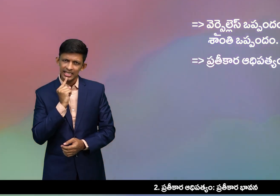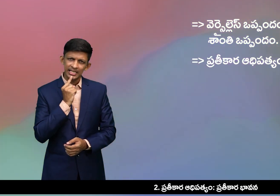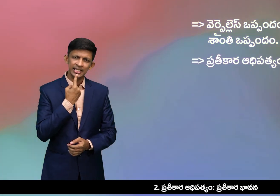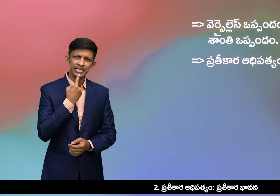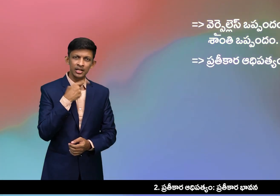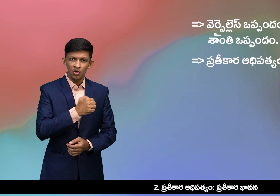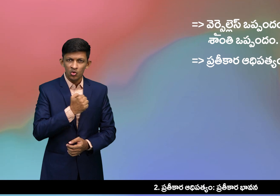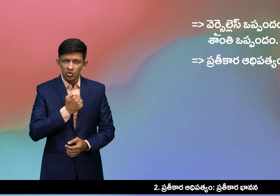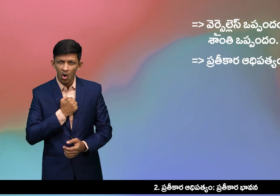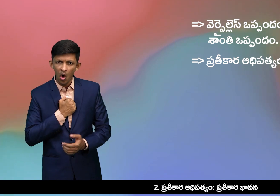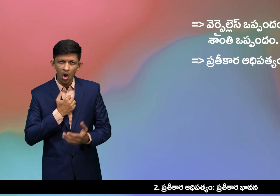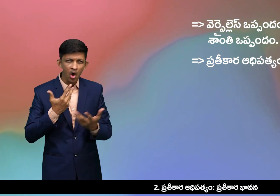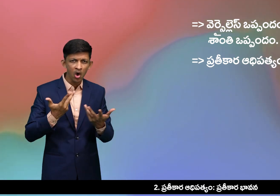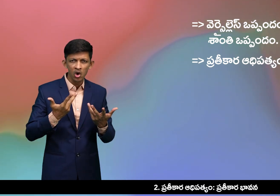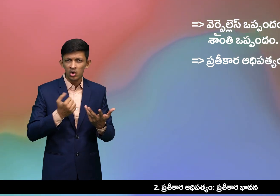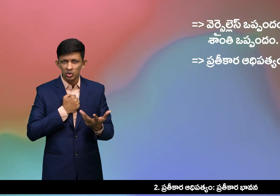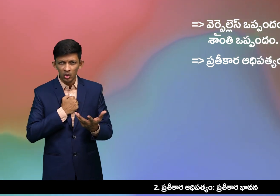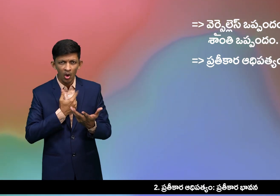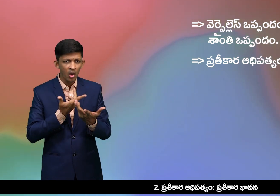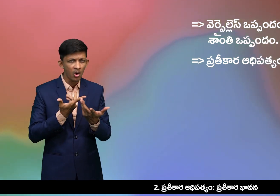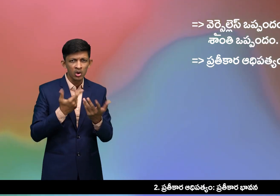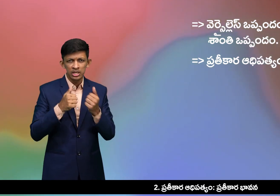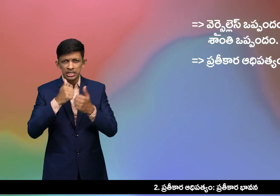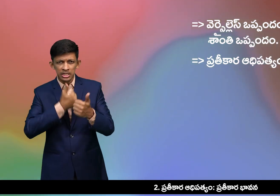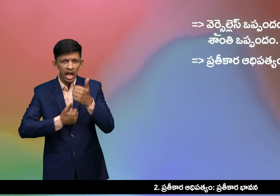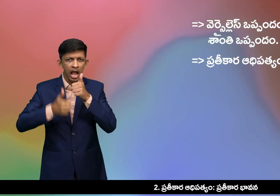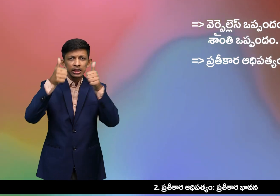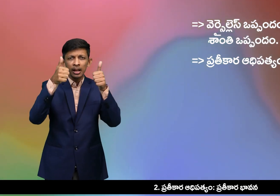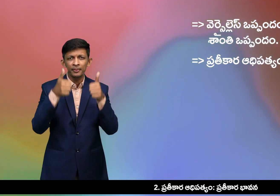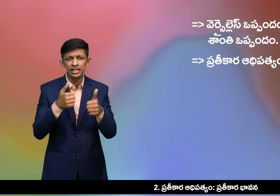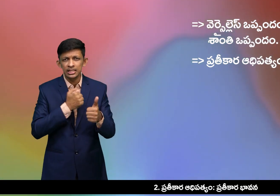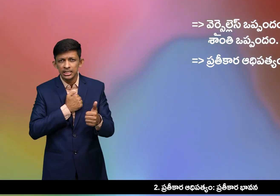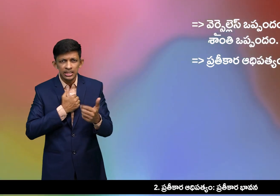2. ప్రతీకార ఆధిపత్యం, ప్రతీకార భావన.